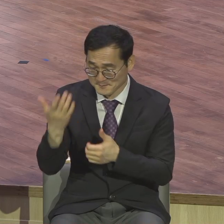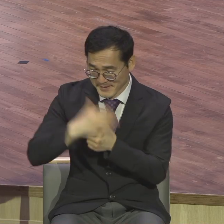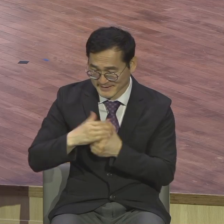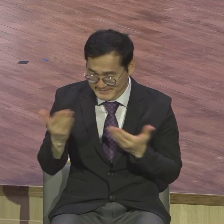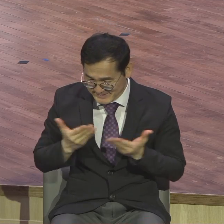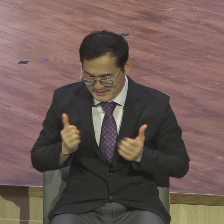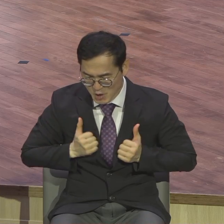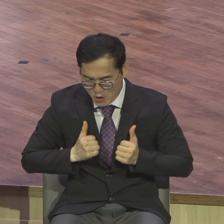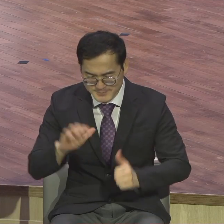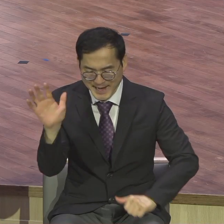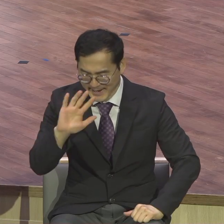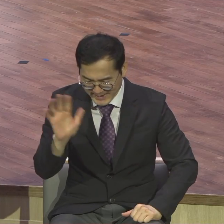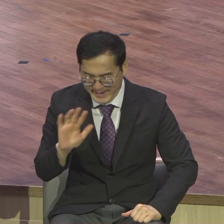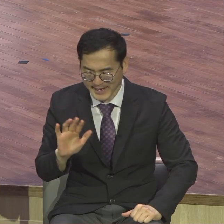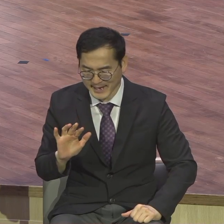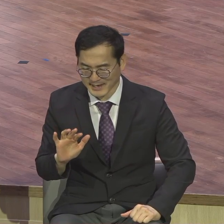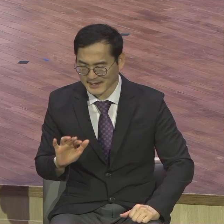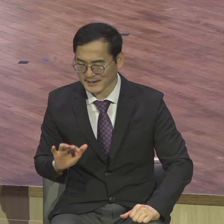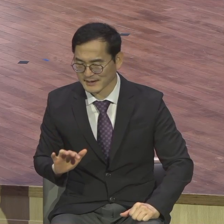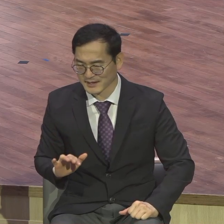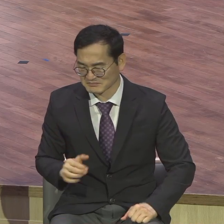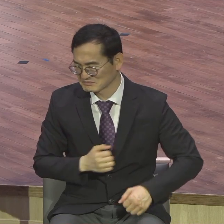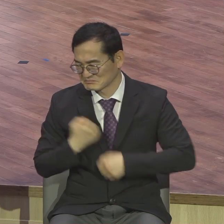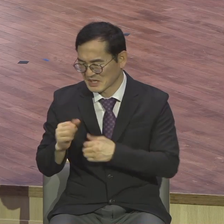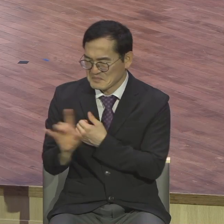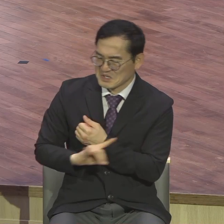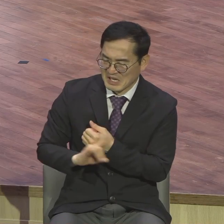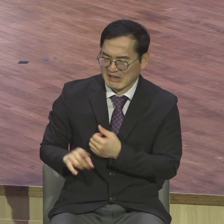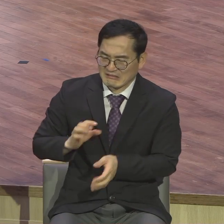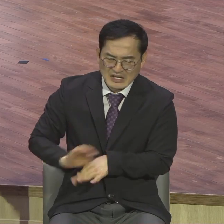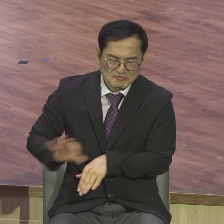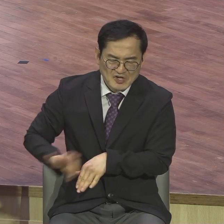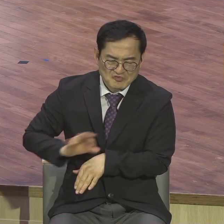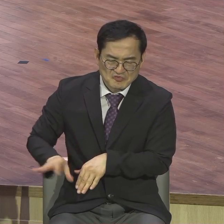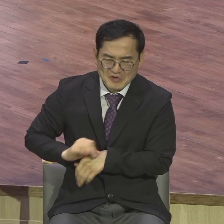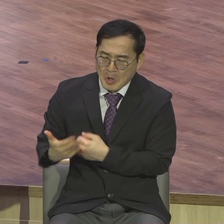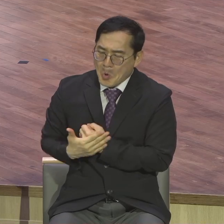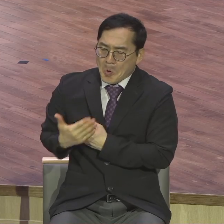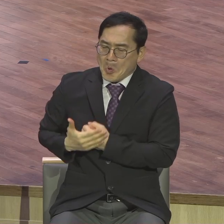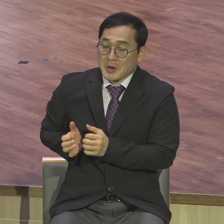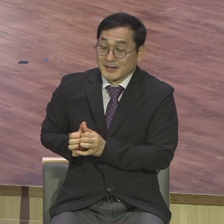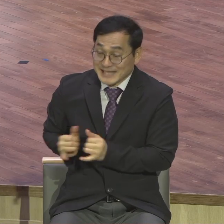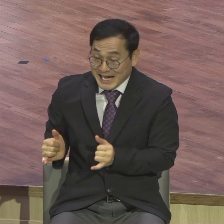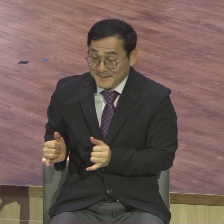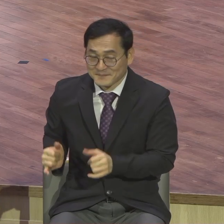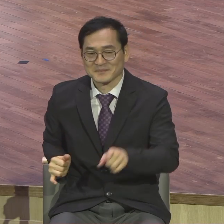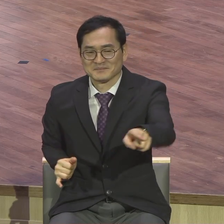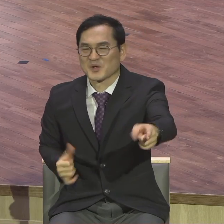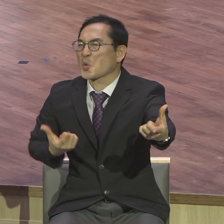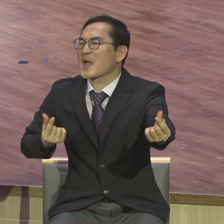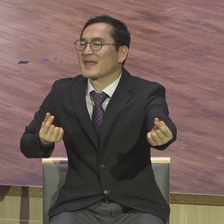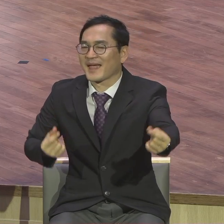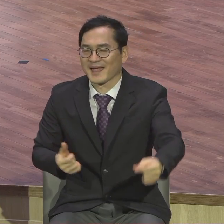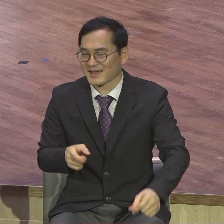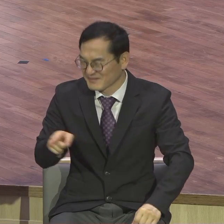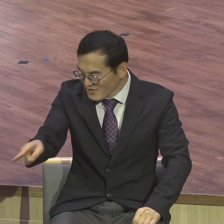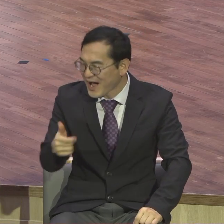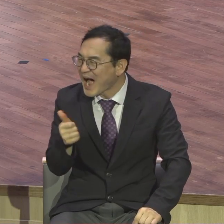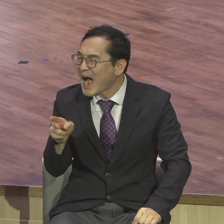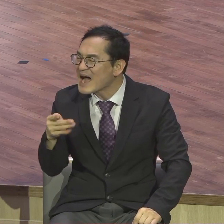추진하지 않고 머뭇거리면서 핑계만 대고 몸살 이런 관료들을 보고 미스터 하딩 이렇게 부른 부른다고